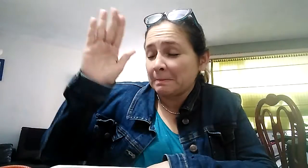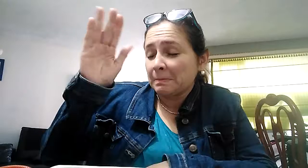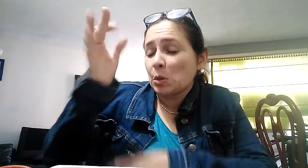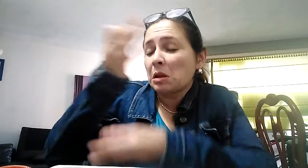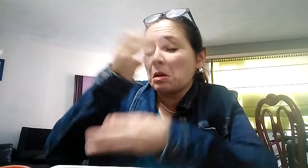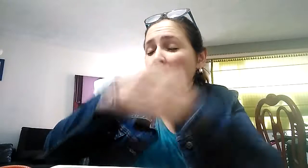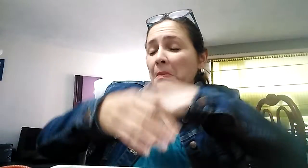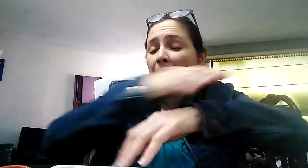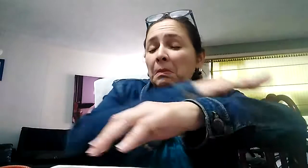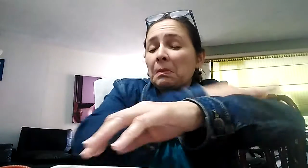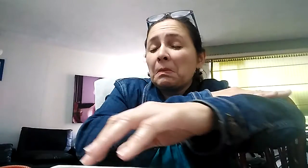¡Gracias!